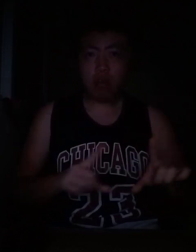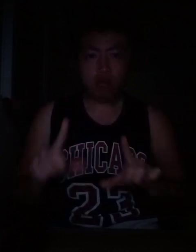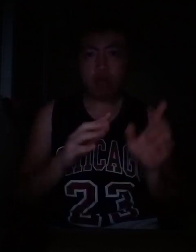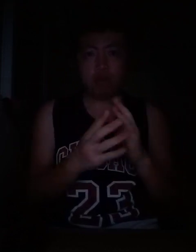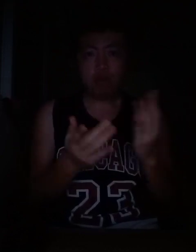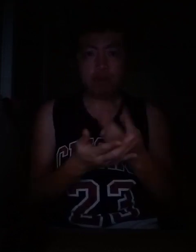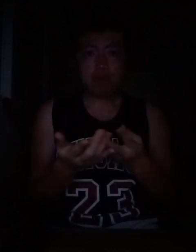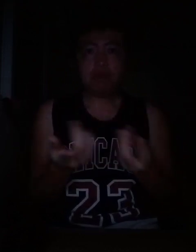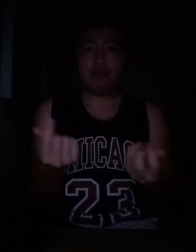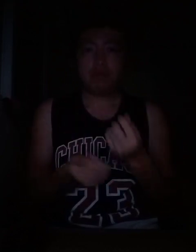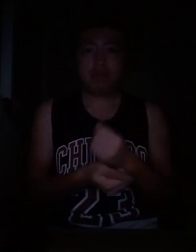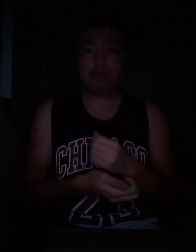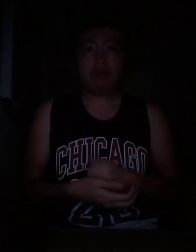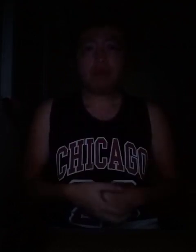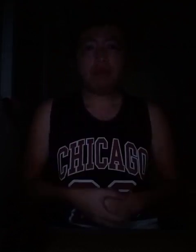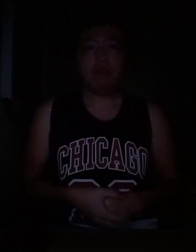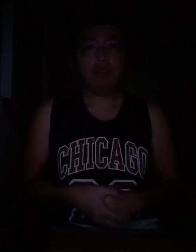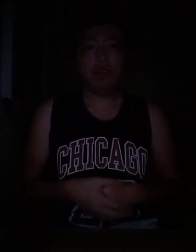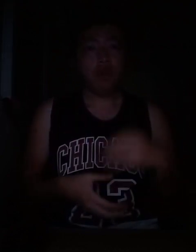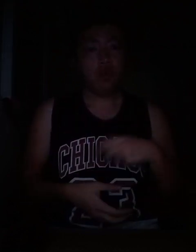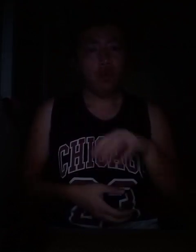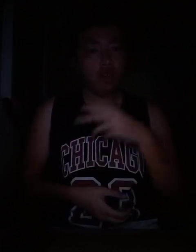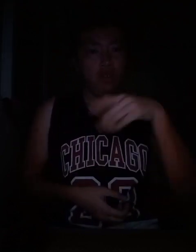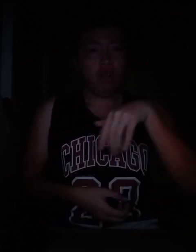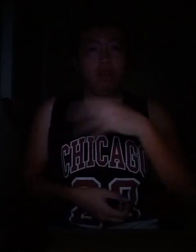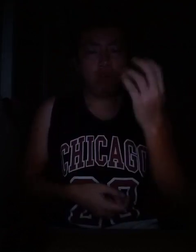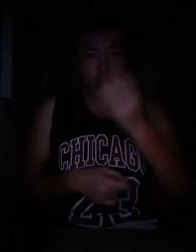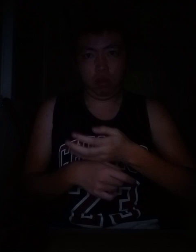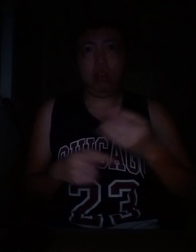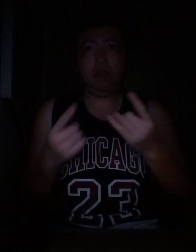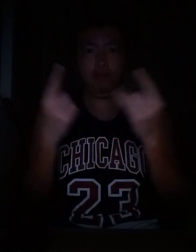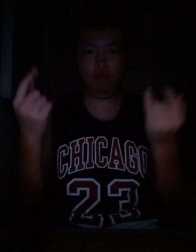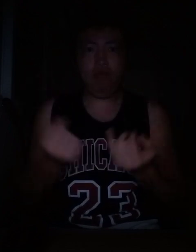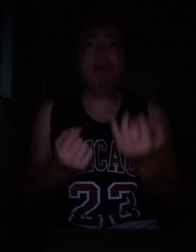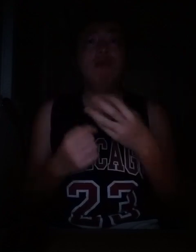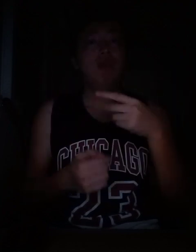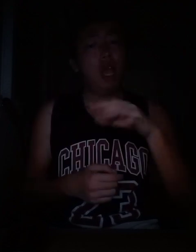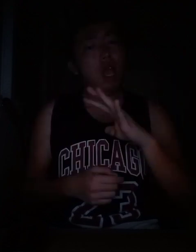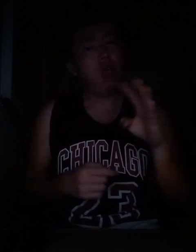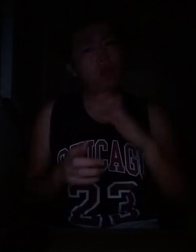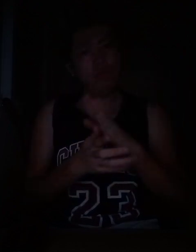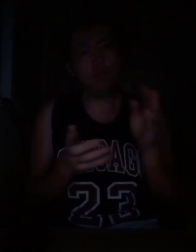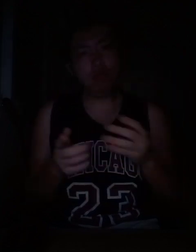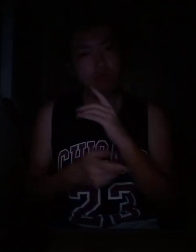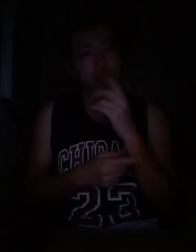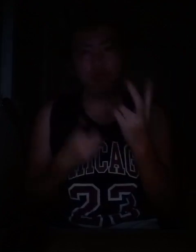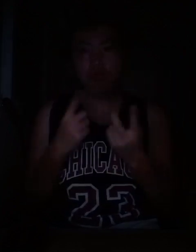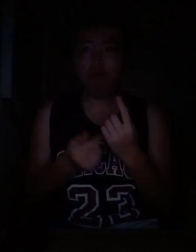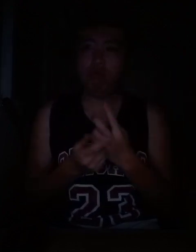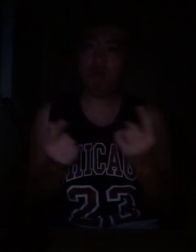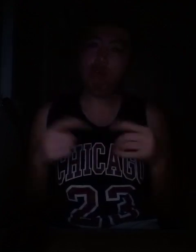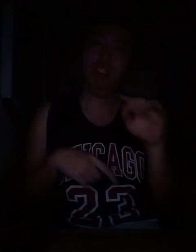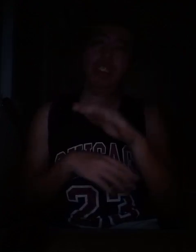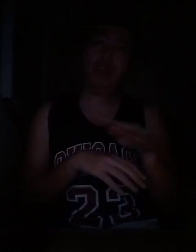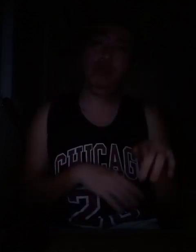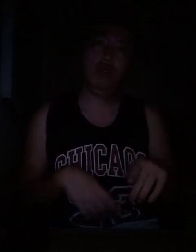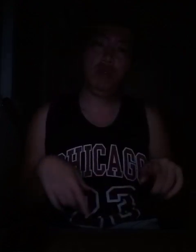일정을 소화합니다. 제주도 교육청은 제주 지역 학생 40여 명이 참가한 가운데 오늘부터 순차적으로